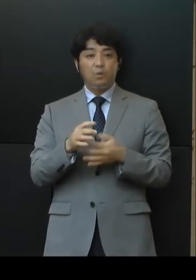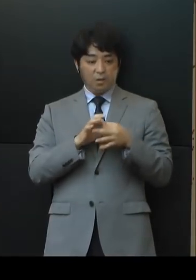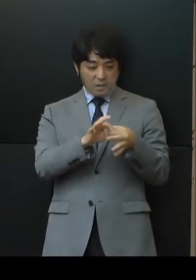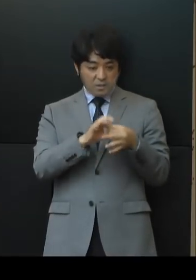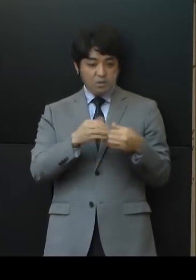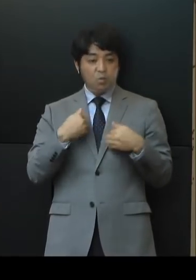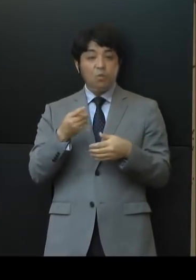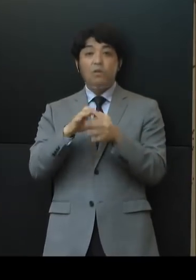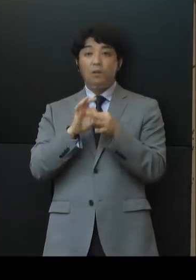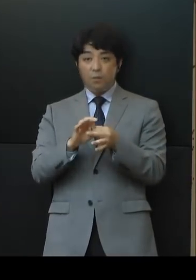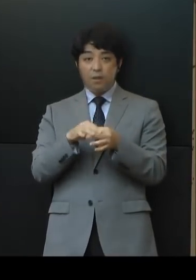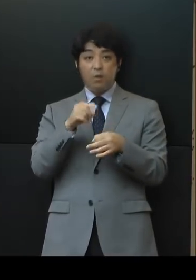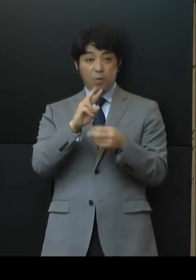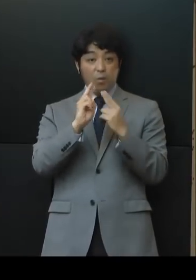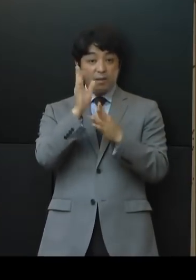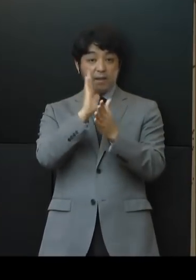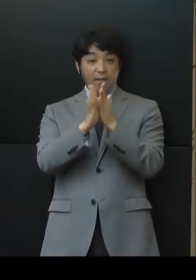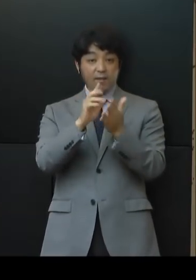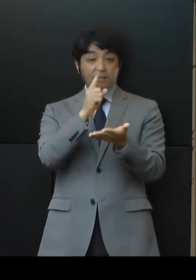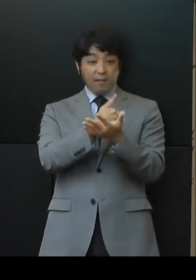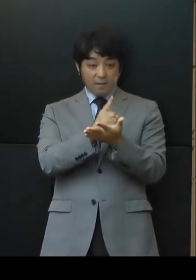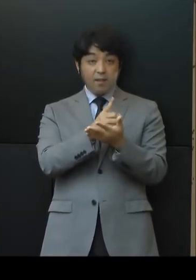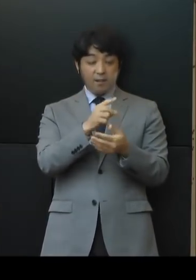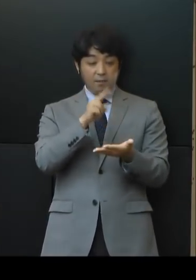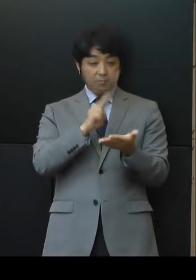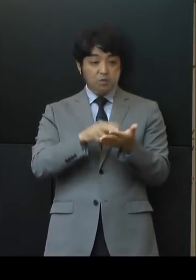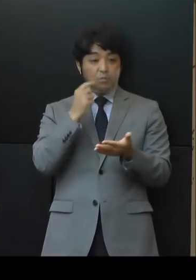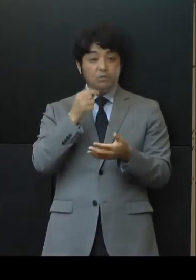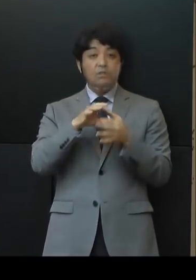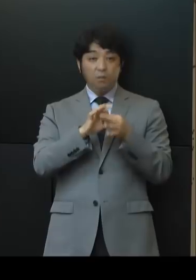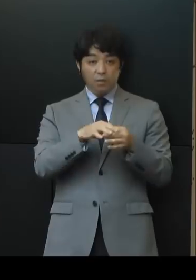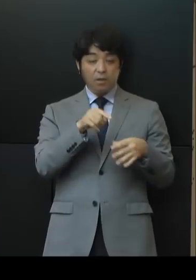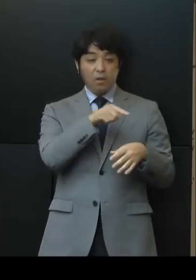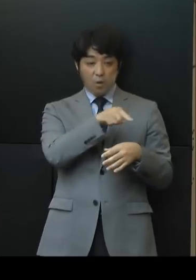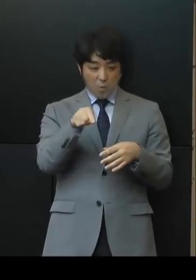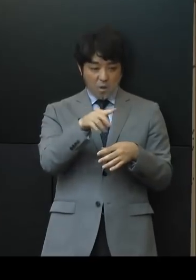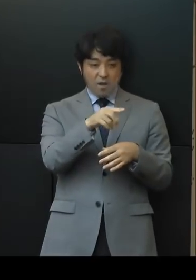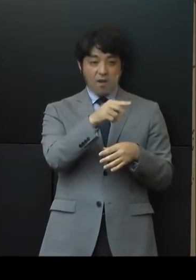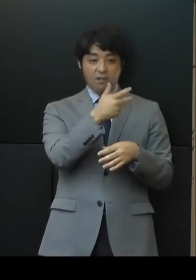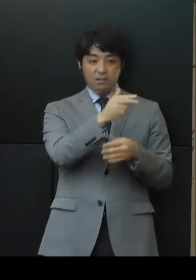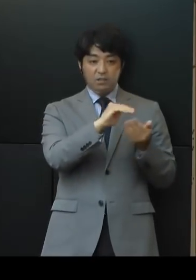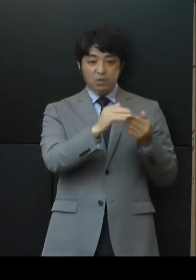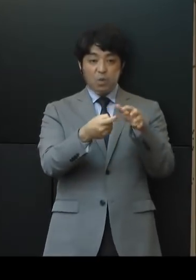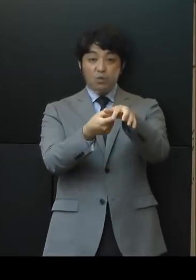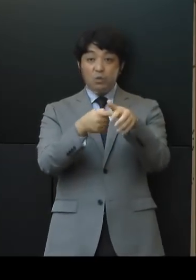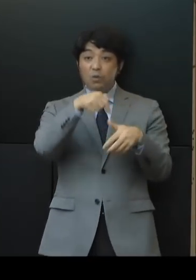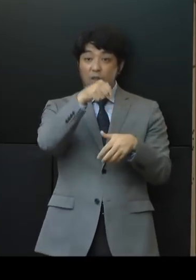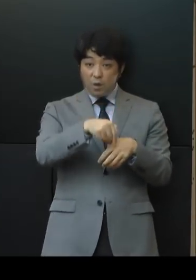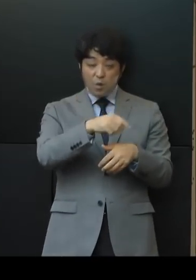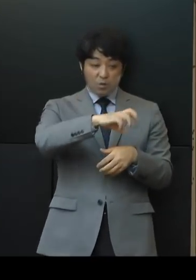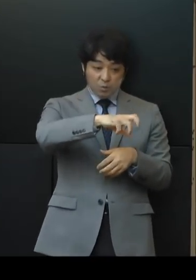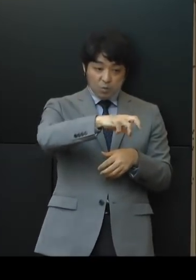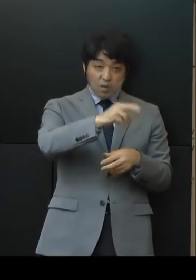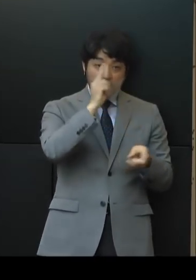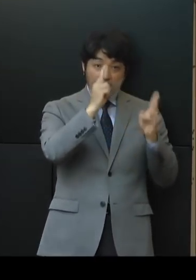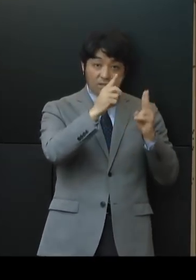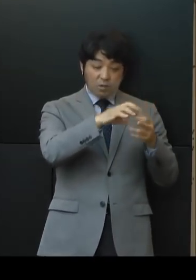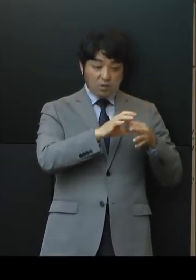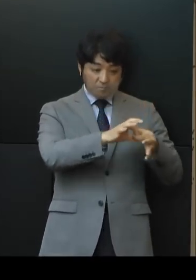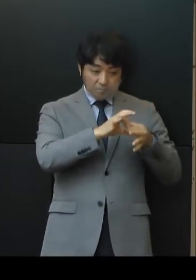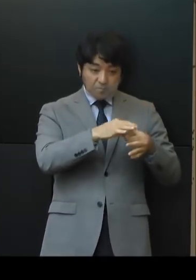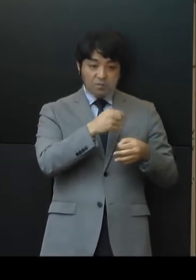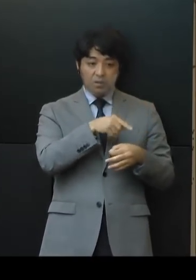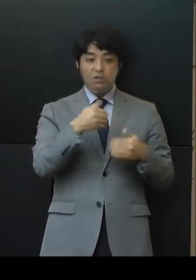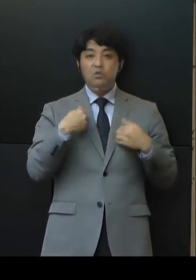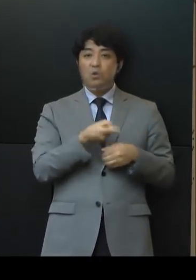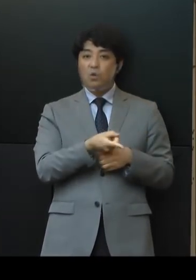められることではないということを、まず念頭に置いて、ではどういうところからその支援策を協